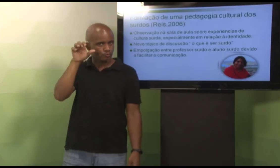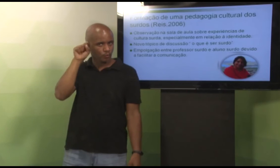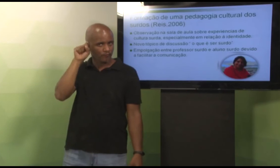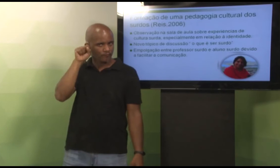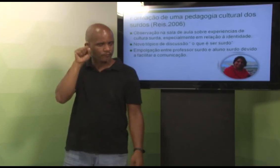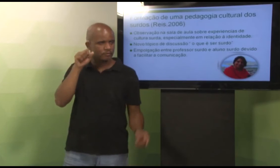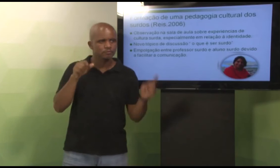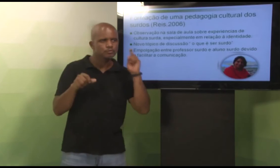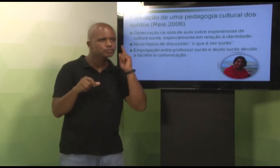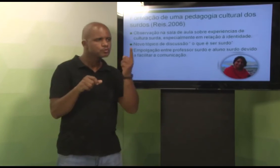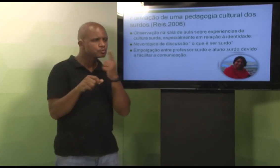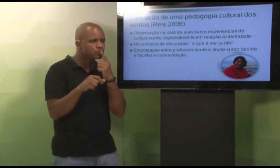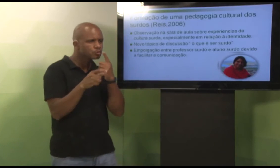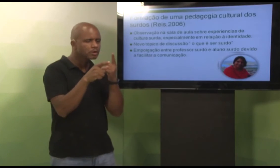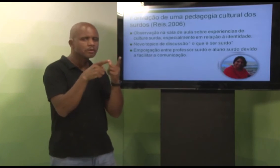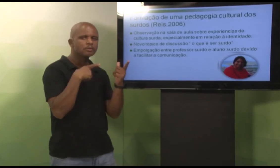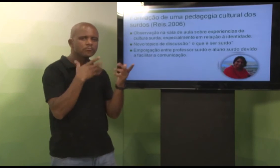e ela percebeu que